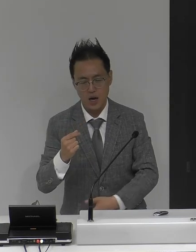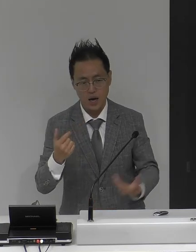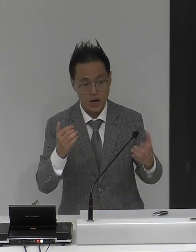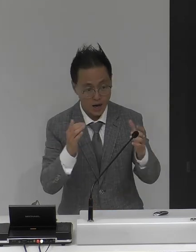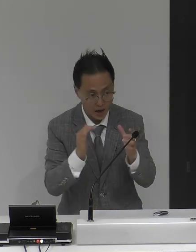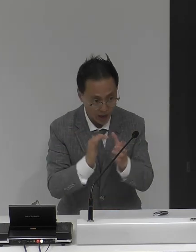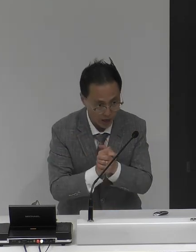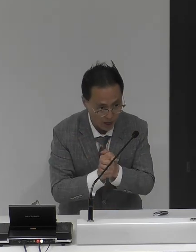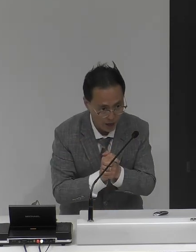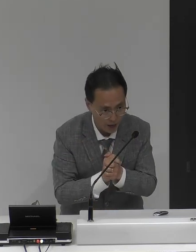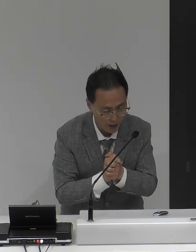배우리라.